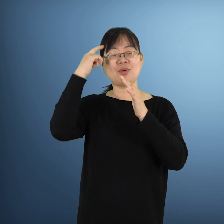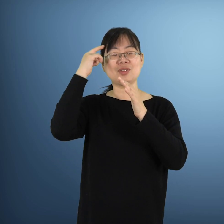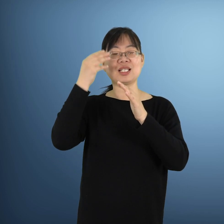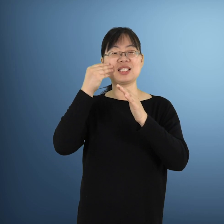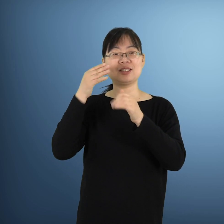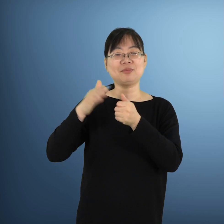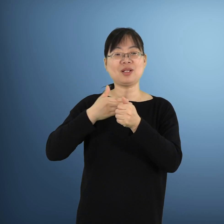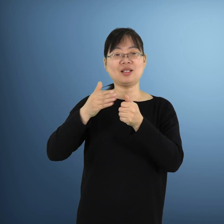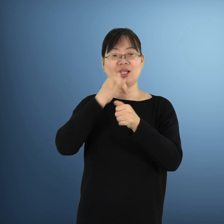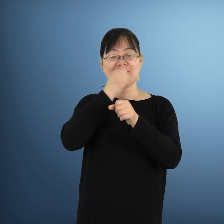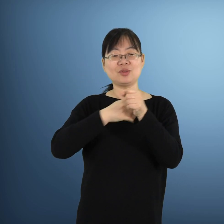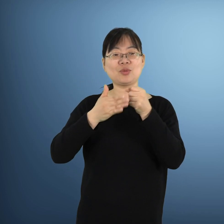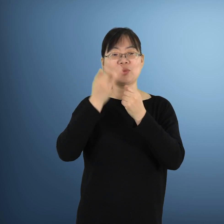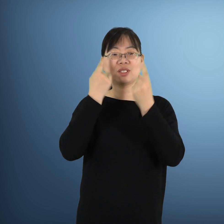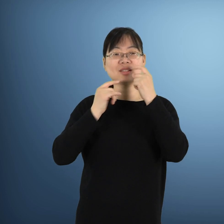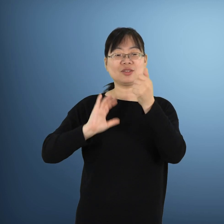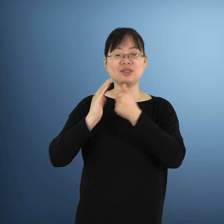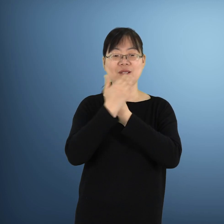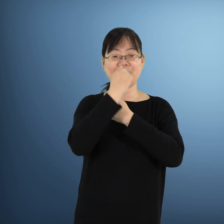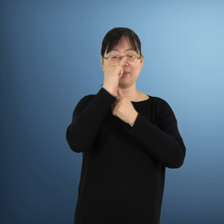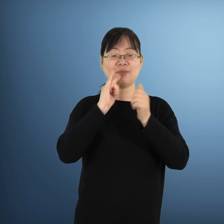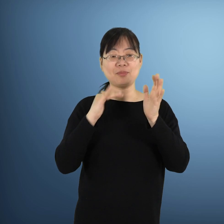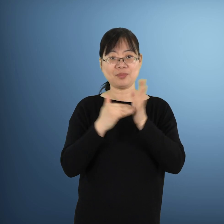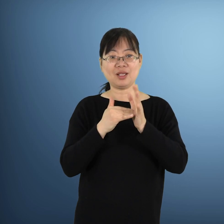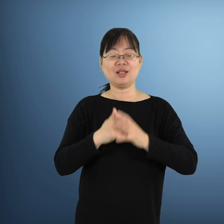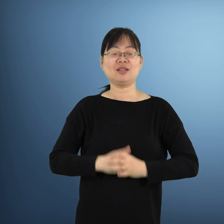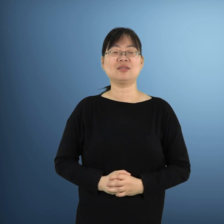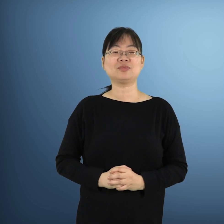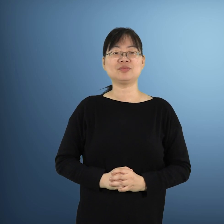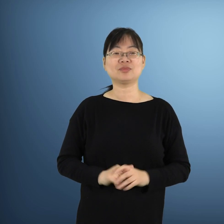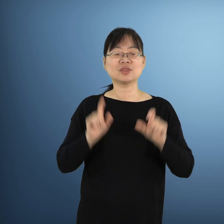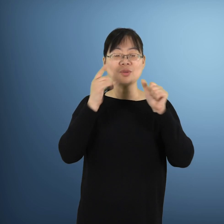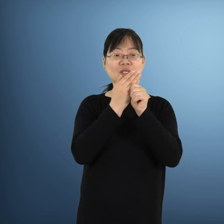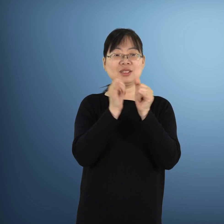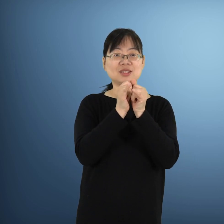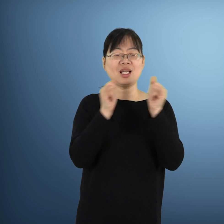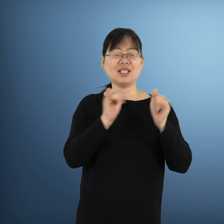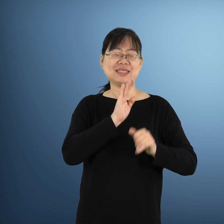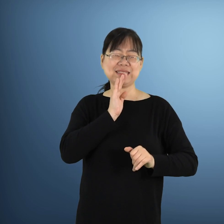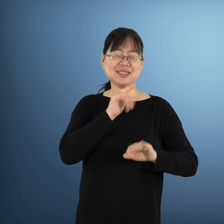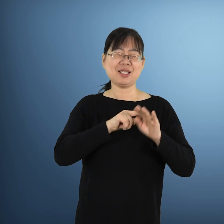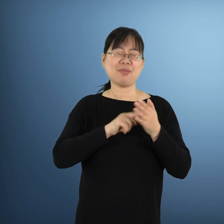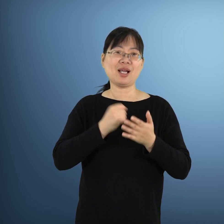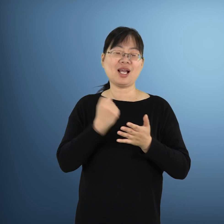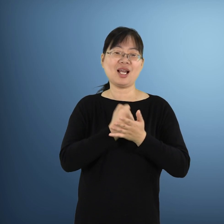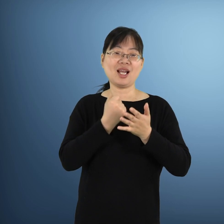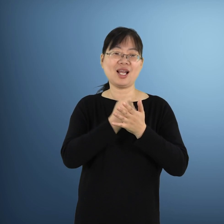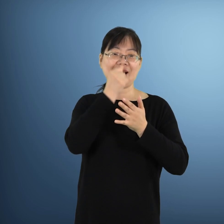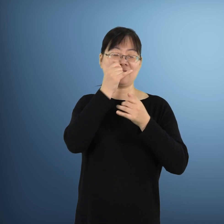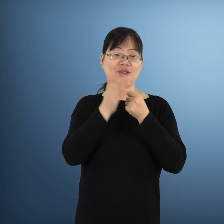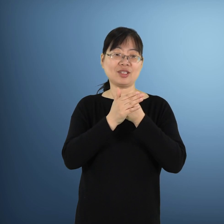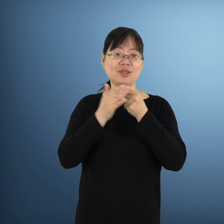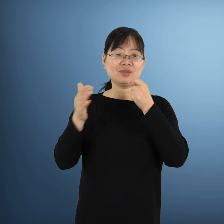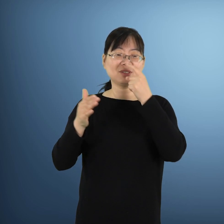기름 발라주고 상처 싸매주고. 목자는 얼마나 마음이 탔을까요?